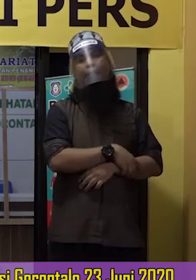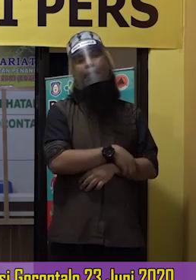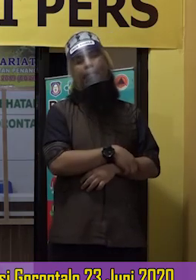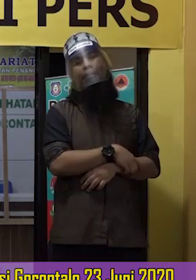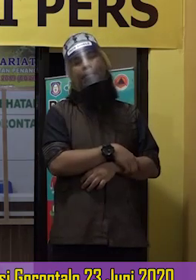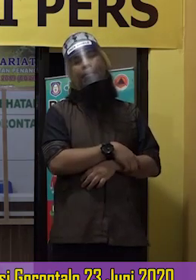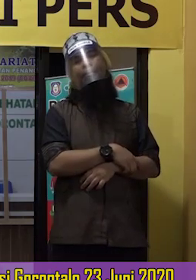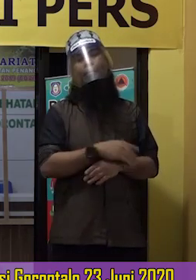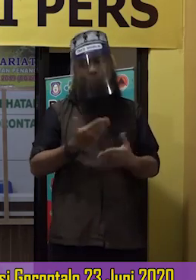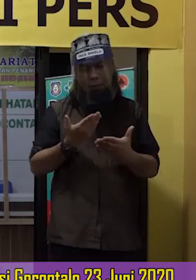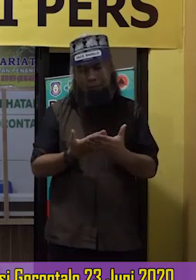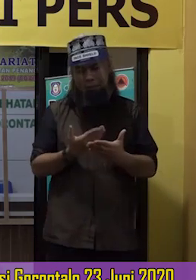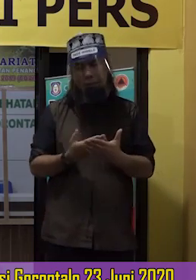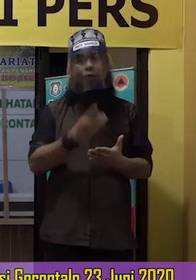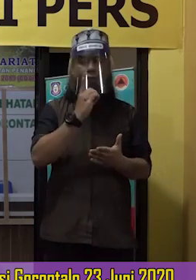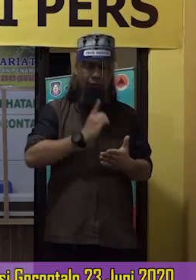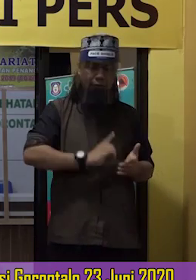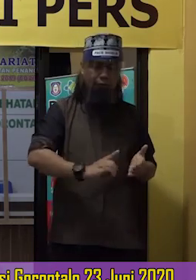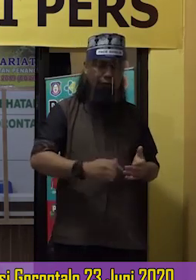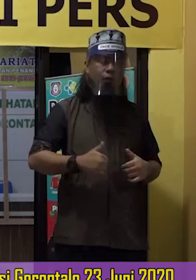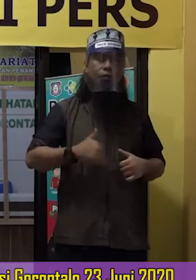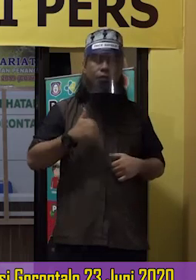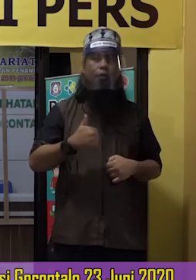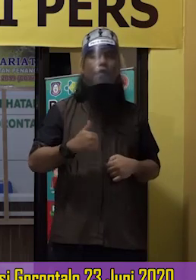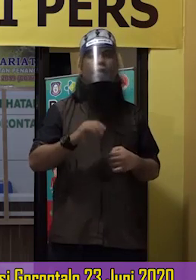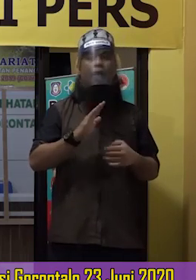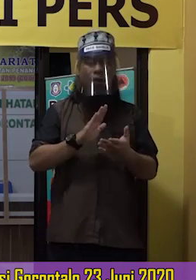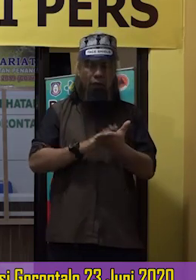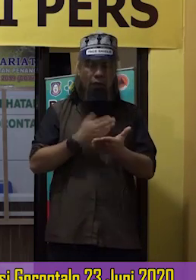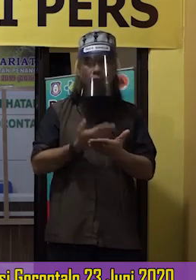Keadaan umum baik dan sementara persiapan ke karantina Pemda.